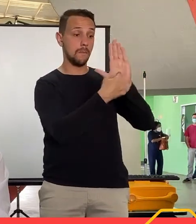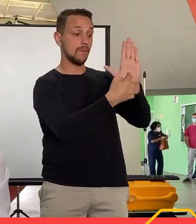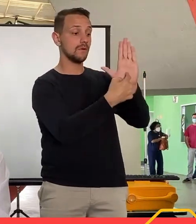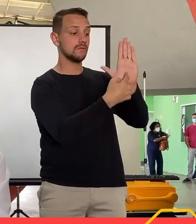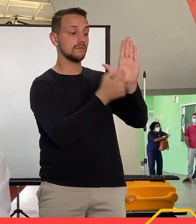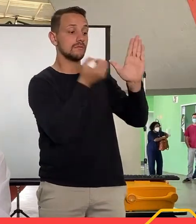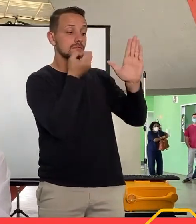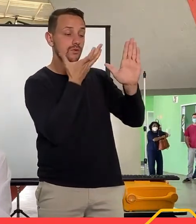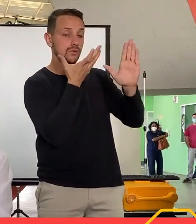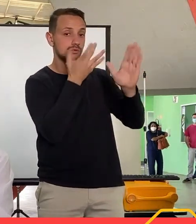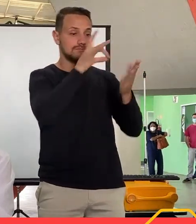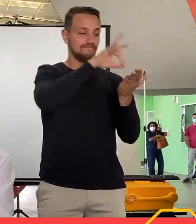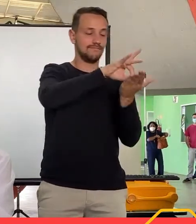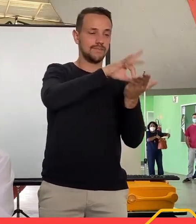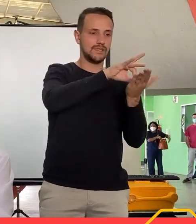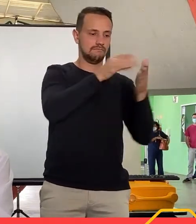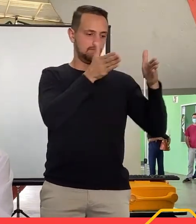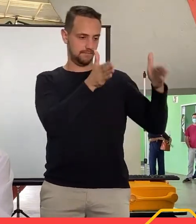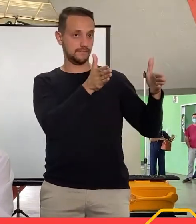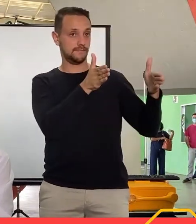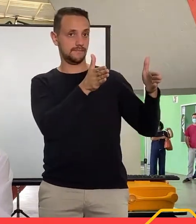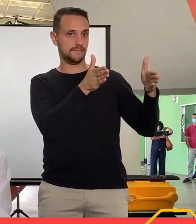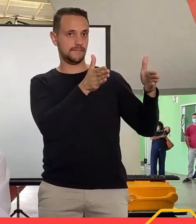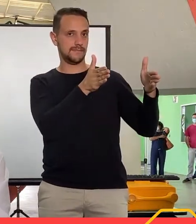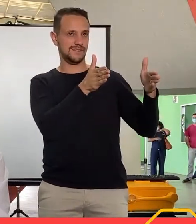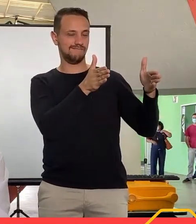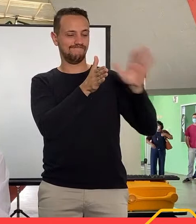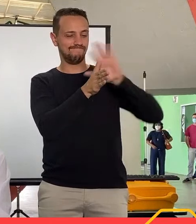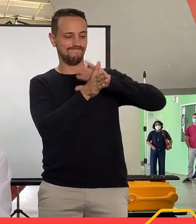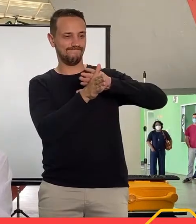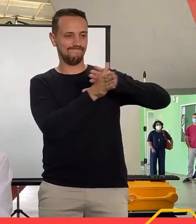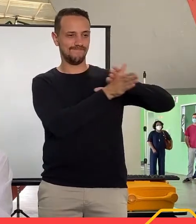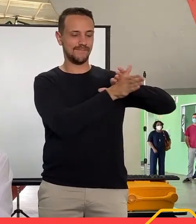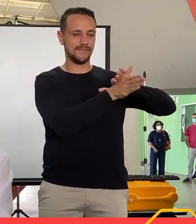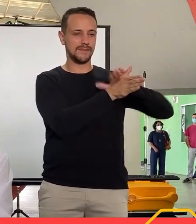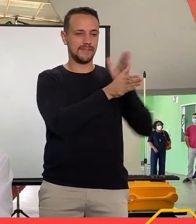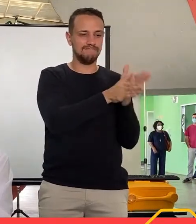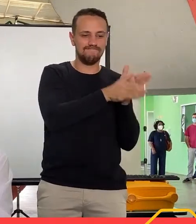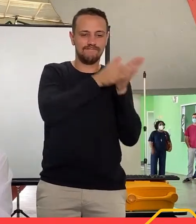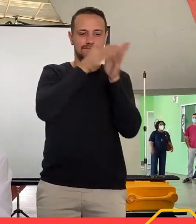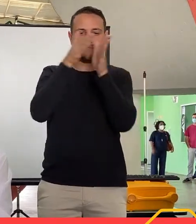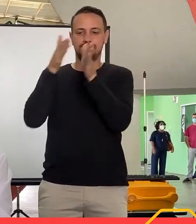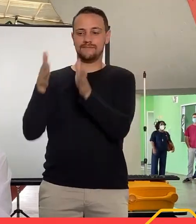do verdadeiro, para uma etapa seguinte